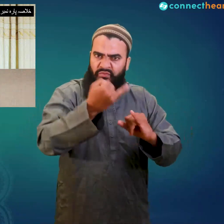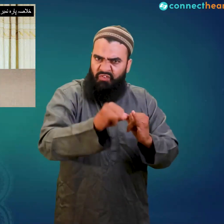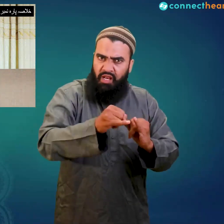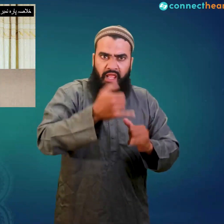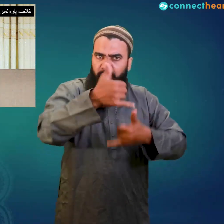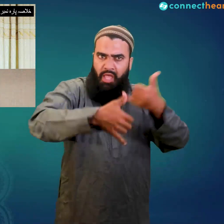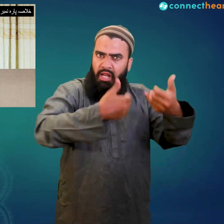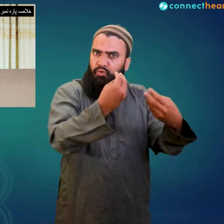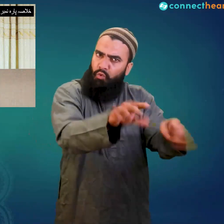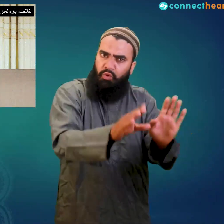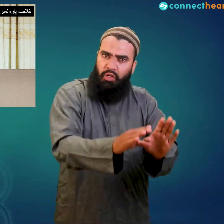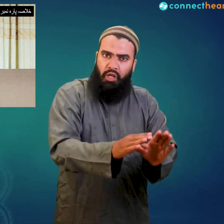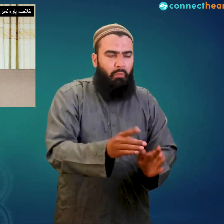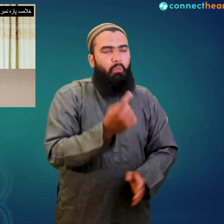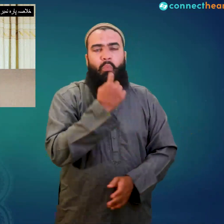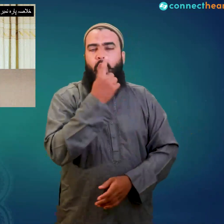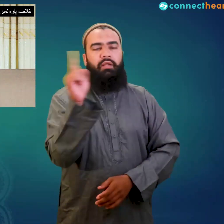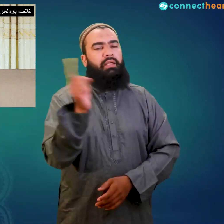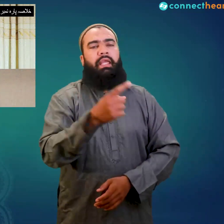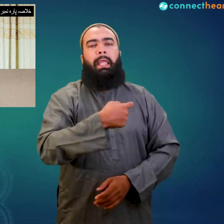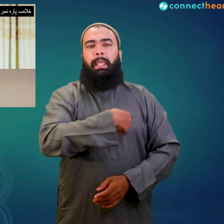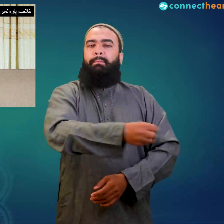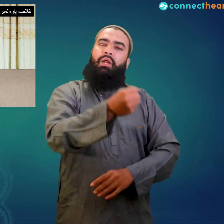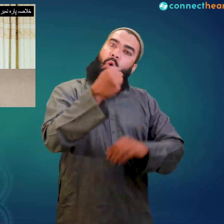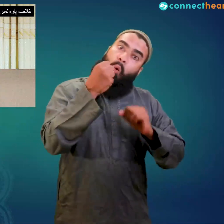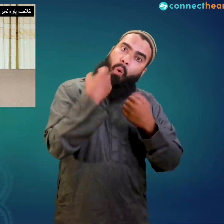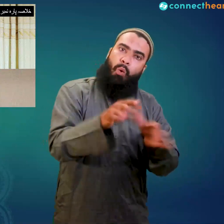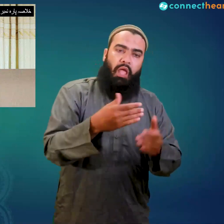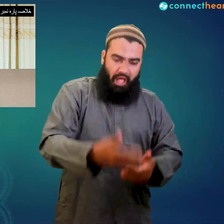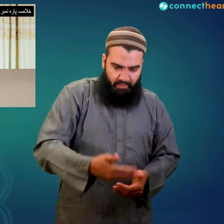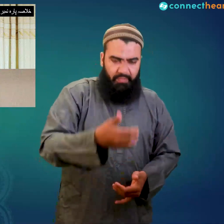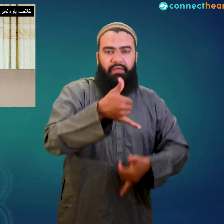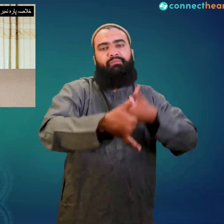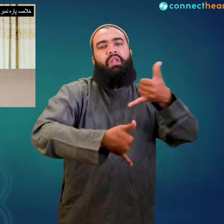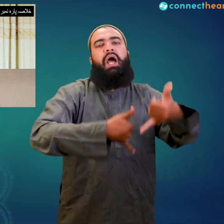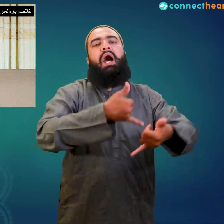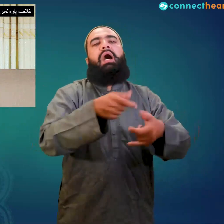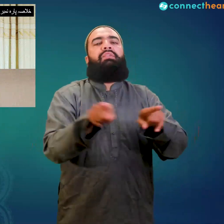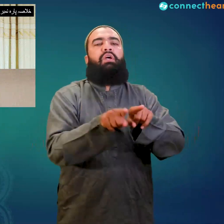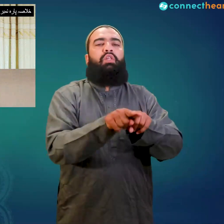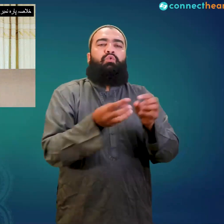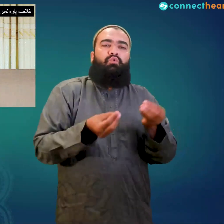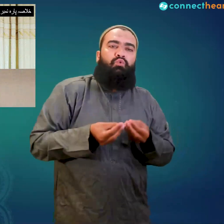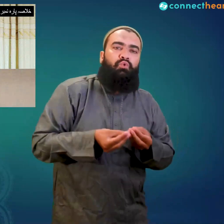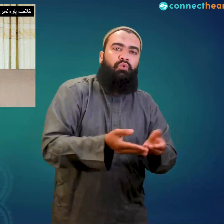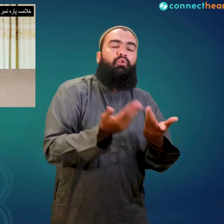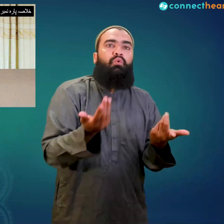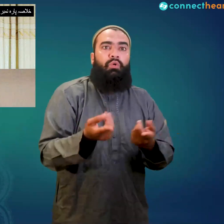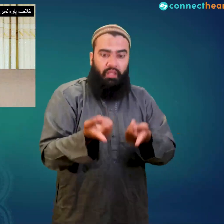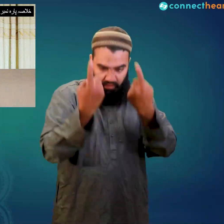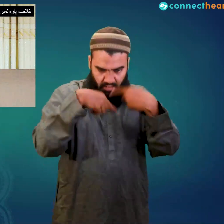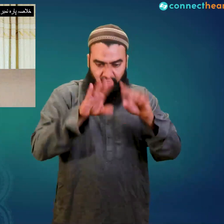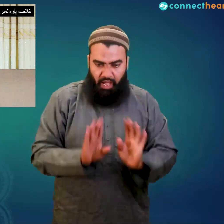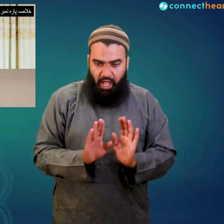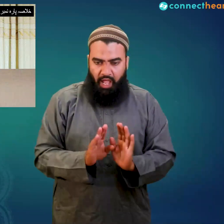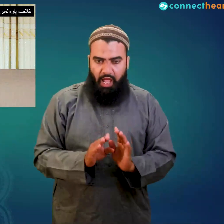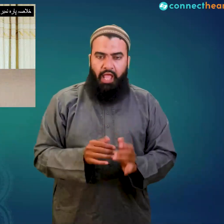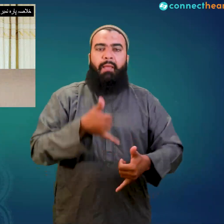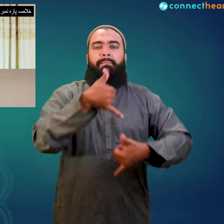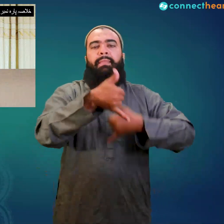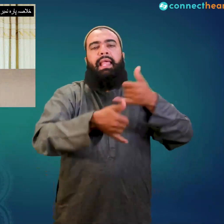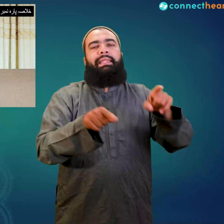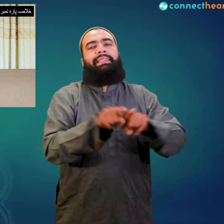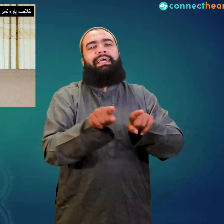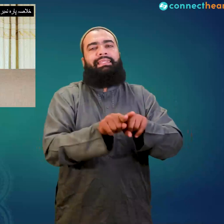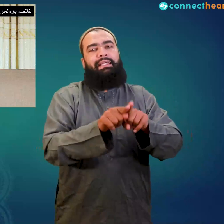یعنی ایمان لانے کے بعد آزمائش شروع ہو جائے گی، اور اس آزمائش کے ساتھ ہی اس زندگی کو پورا کرنا ہے۔